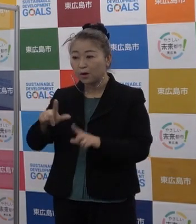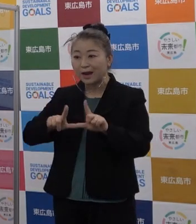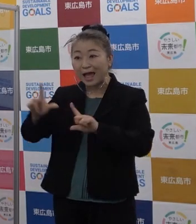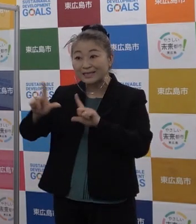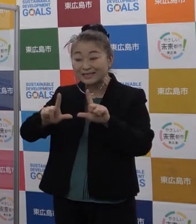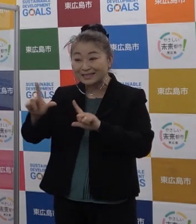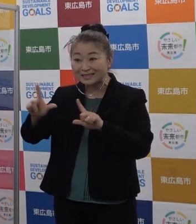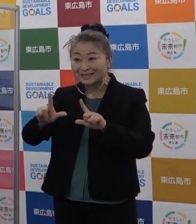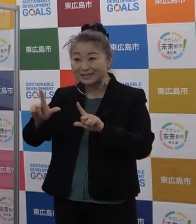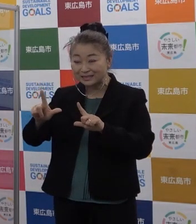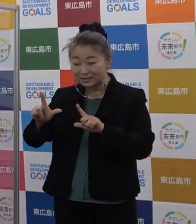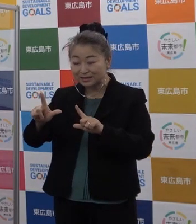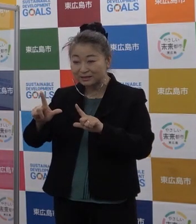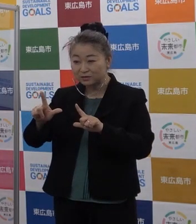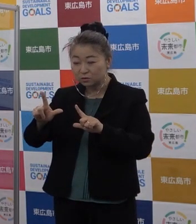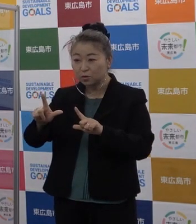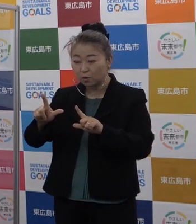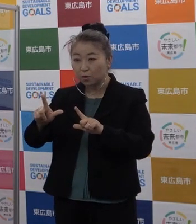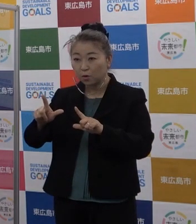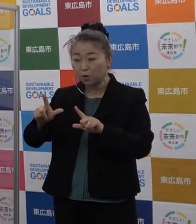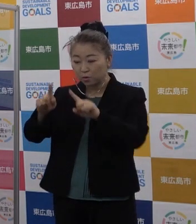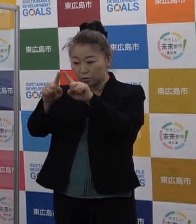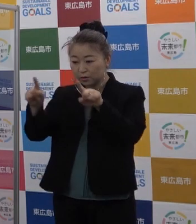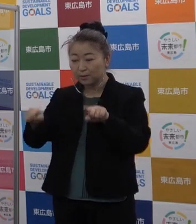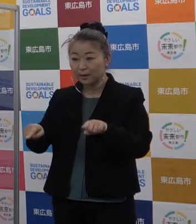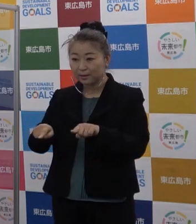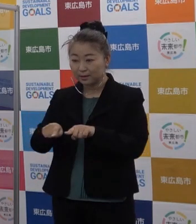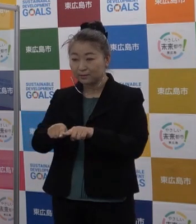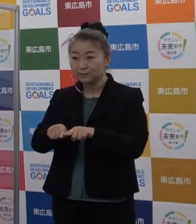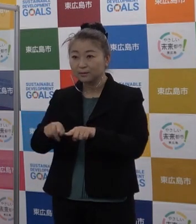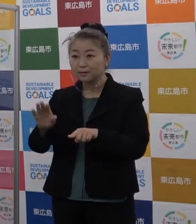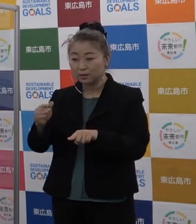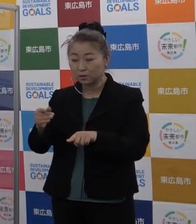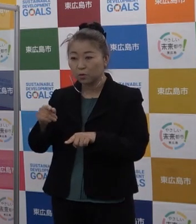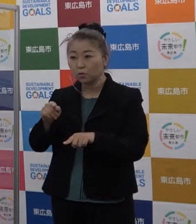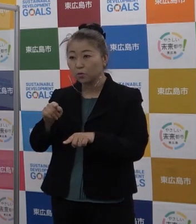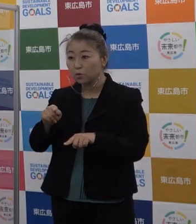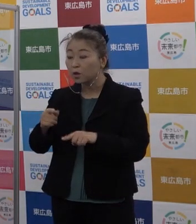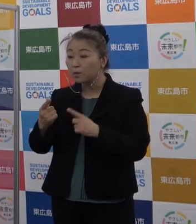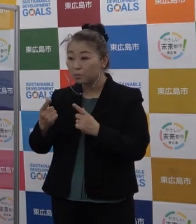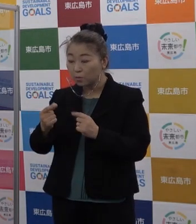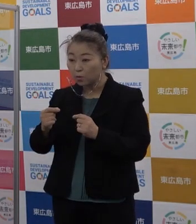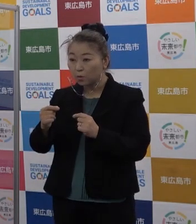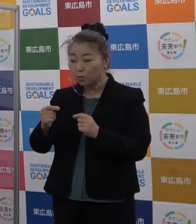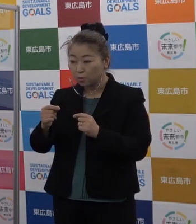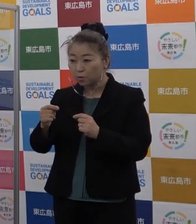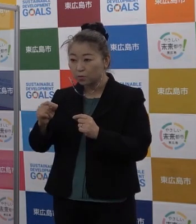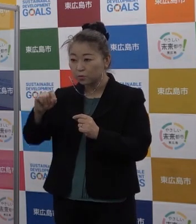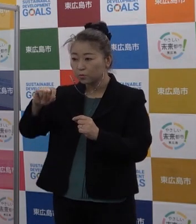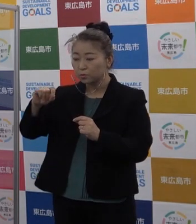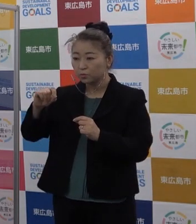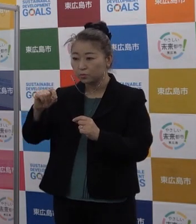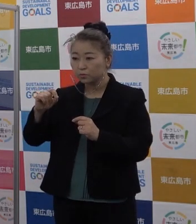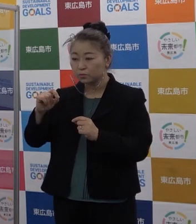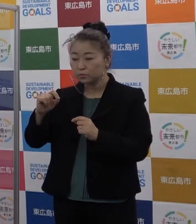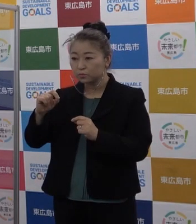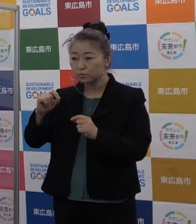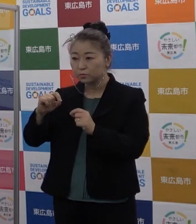メニュー画面でありますけども、ここにおいても吹き出しがありますようなところ